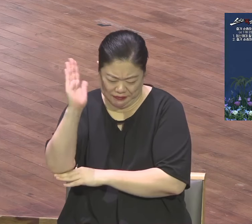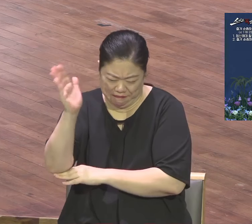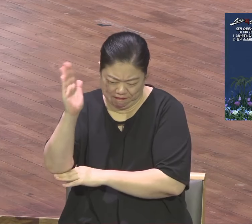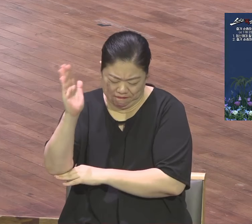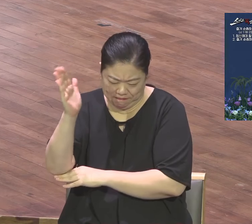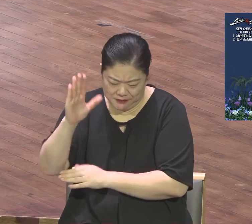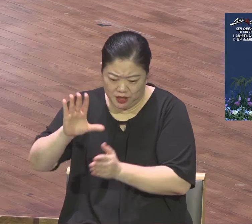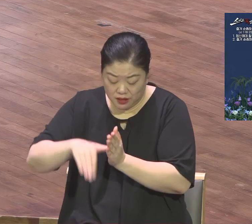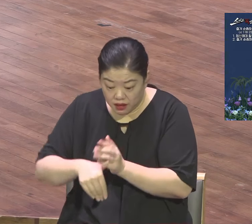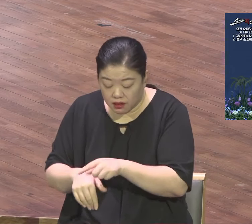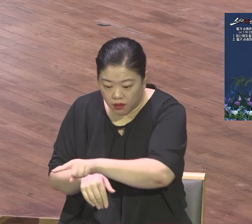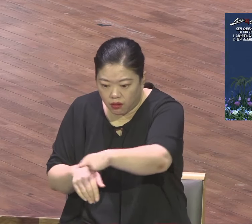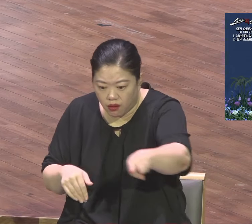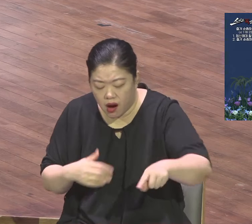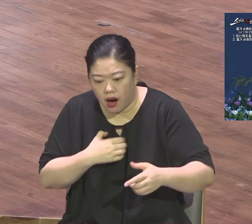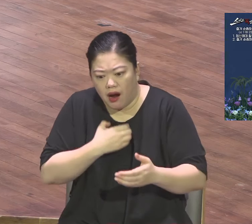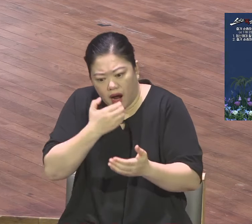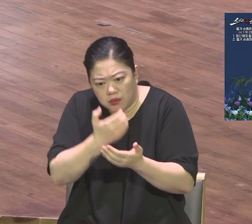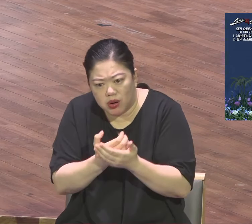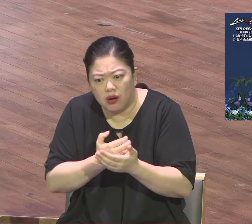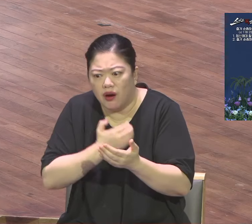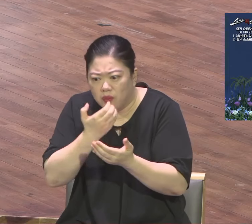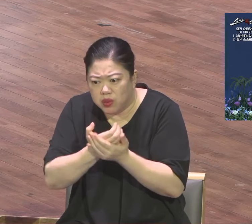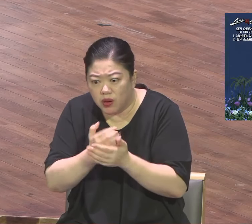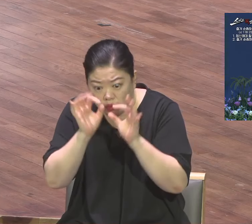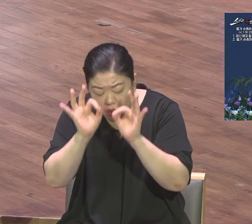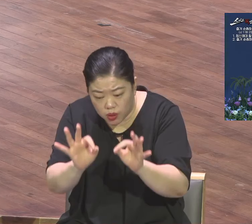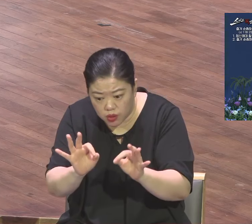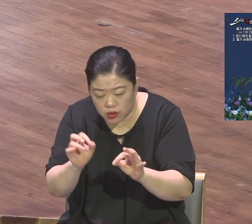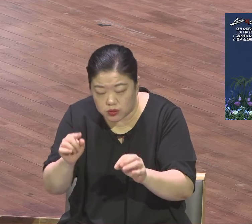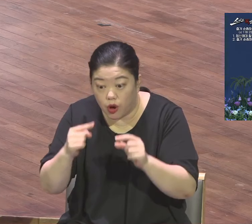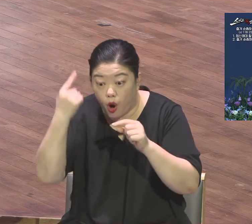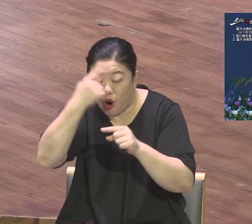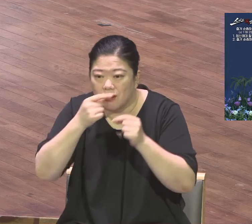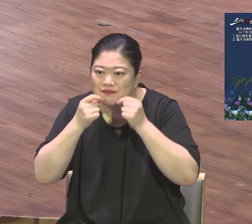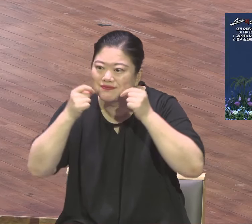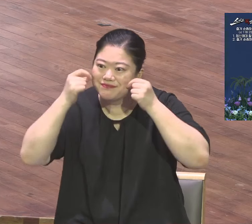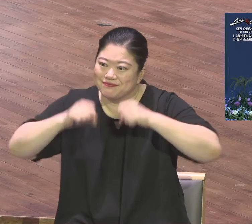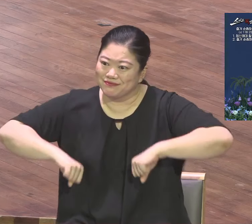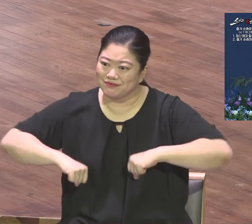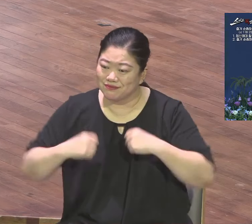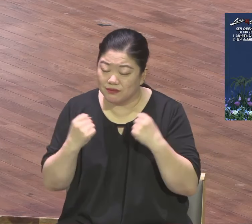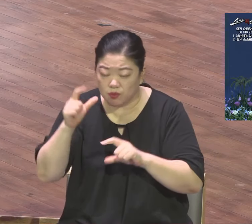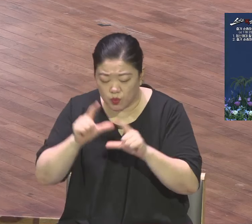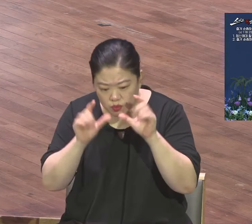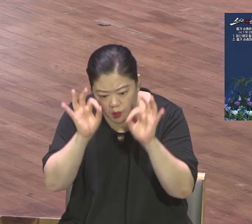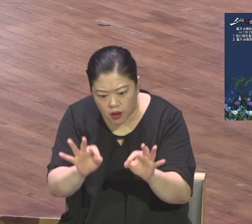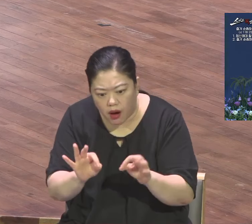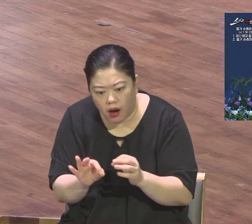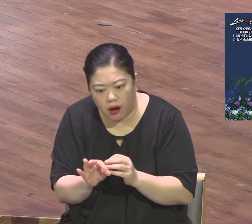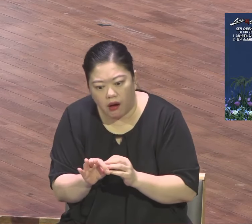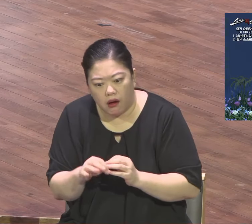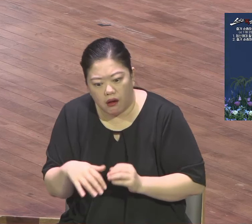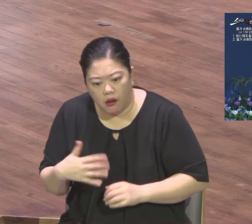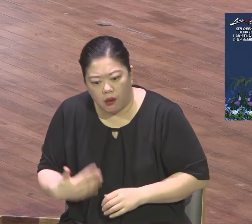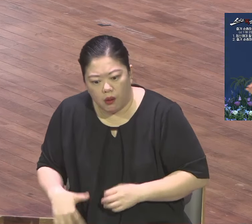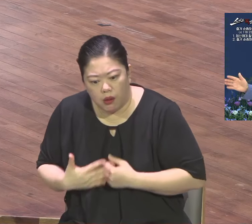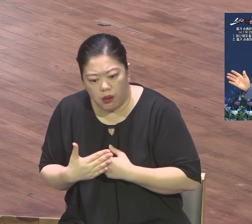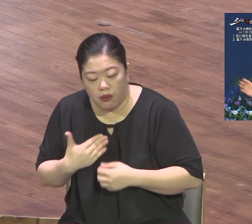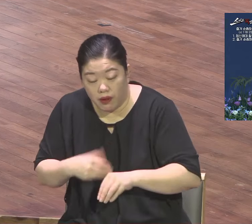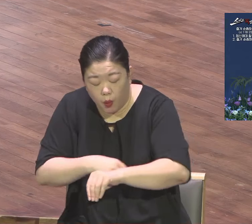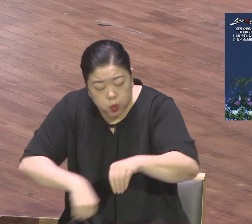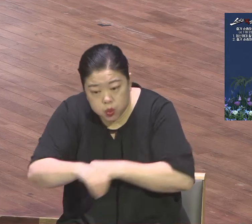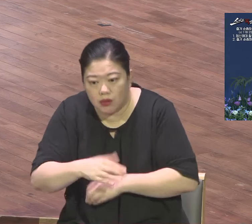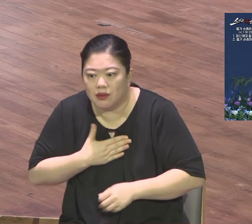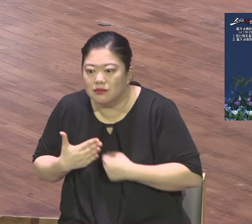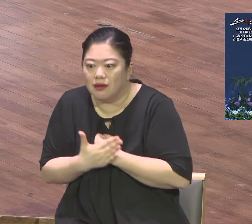구구절절이 뭐라고 말씀하냐? 하나님의 말씀에 순종하는 삶을 살 때 주어지는 놀라운 축복. 다양한 각도로